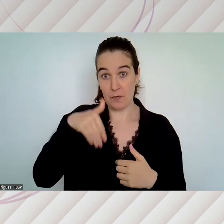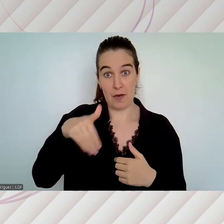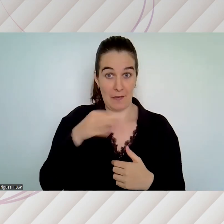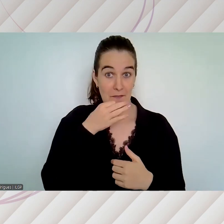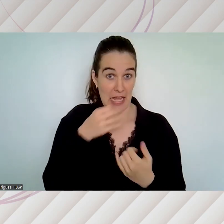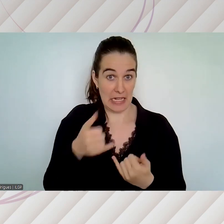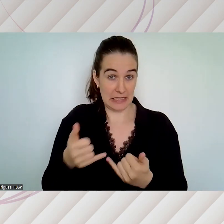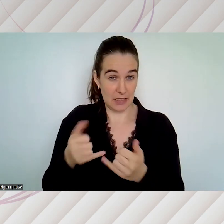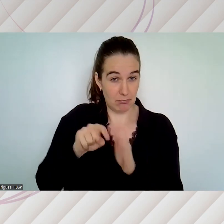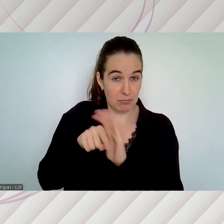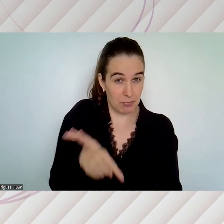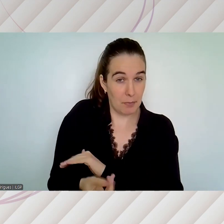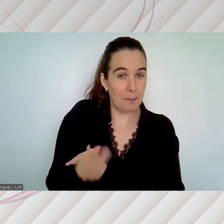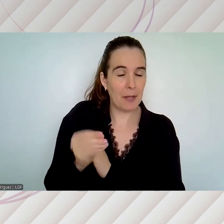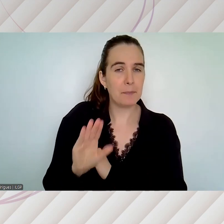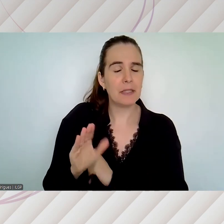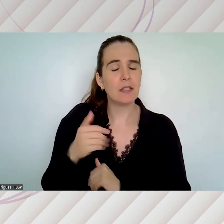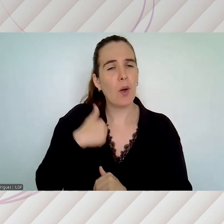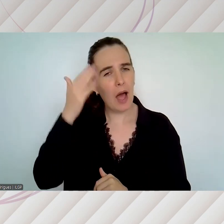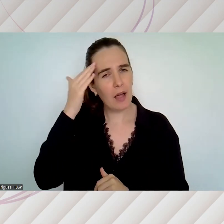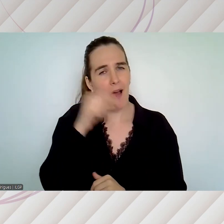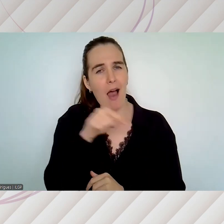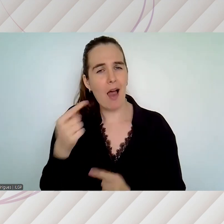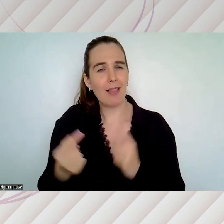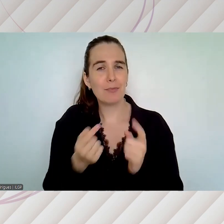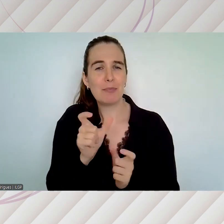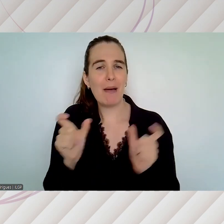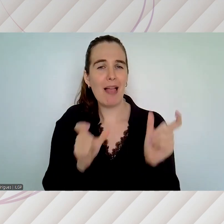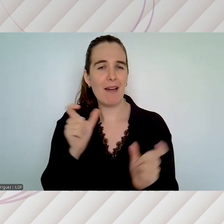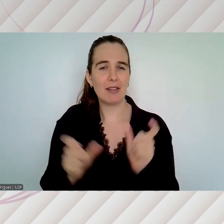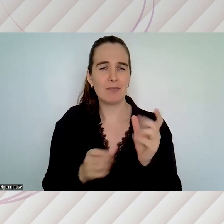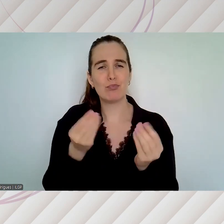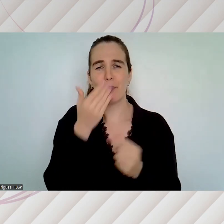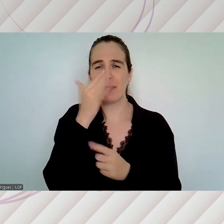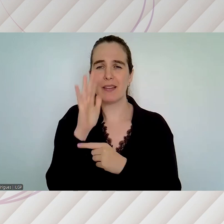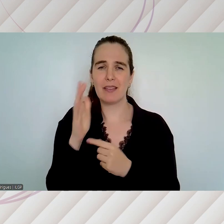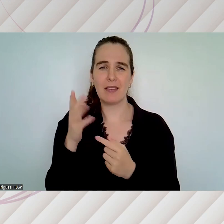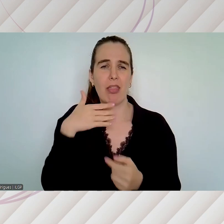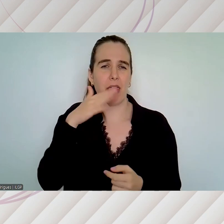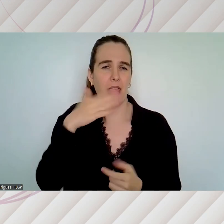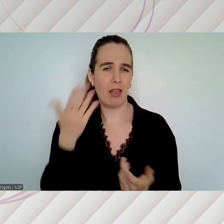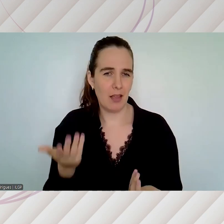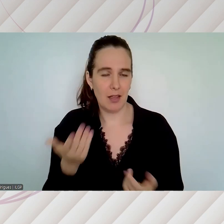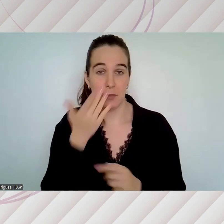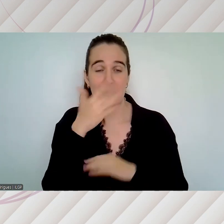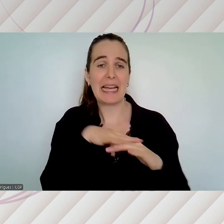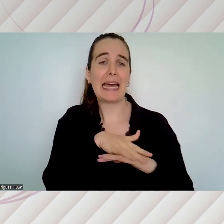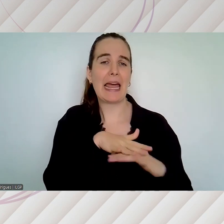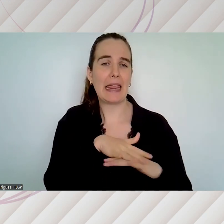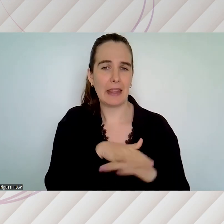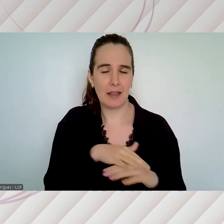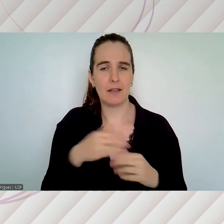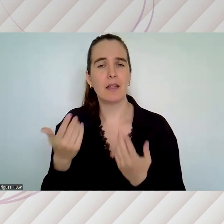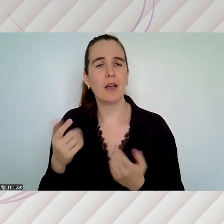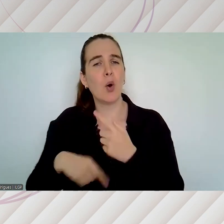mais de cuidado, há palavras hoje em dia que estão muito banalizadas. A rede é uma delas, a inovação é